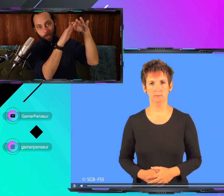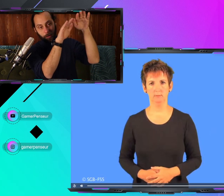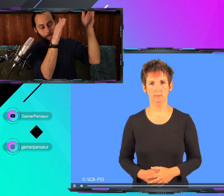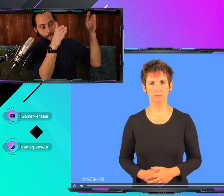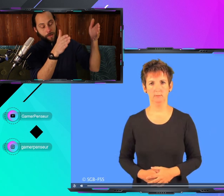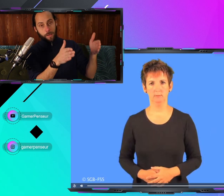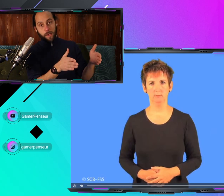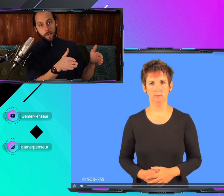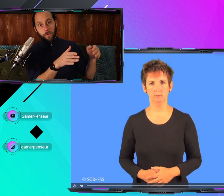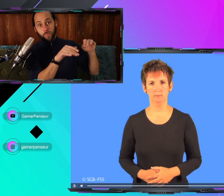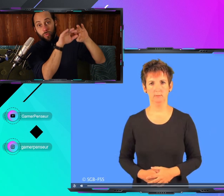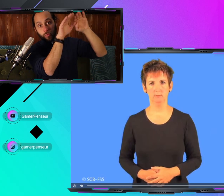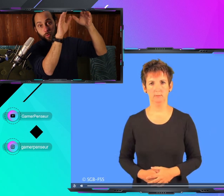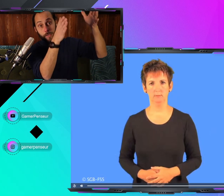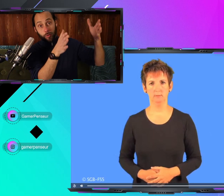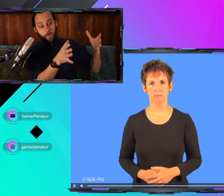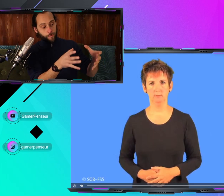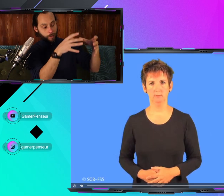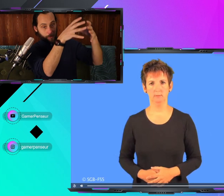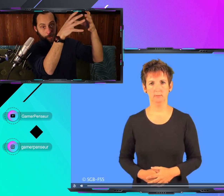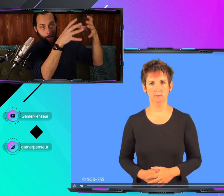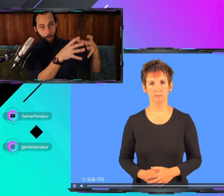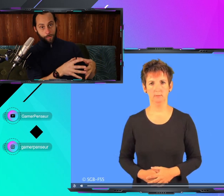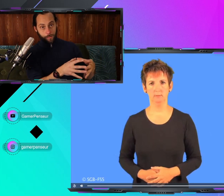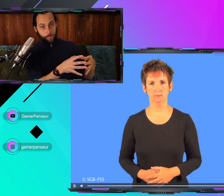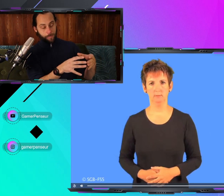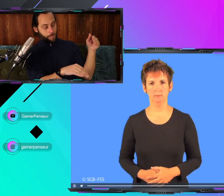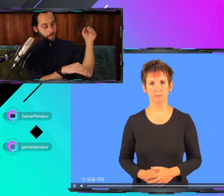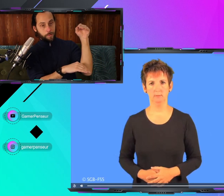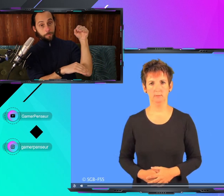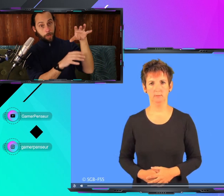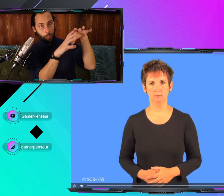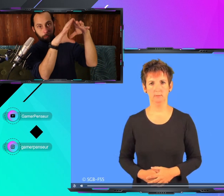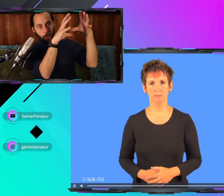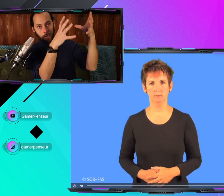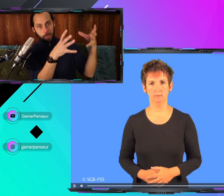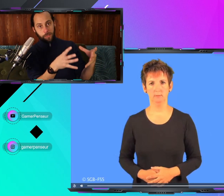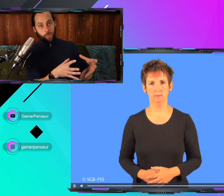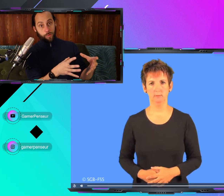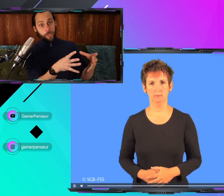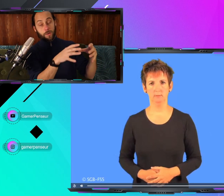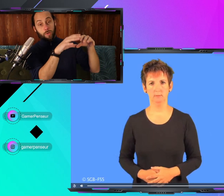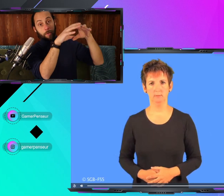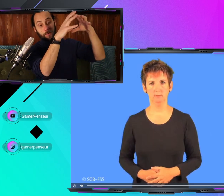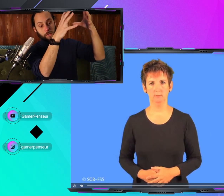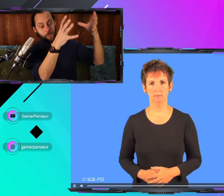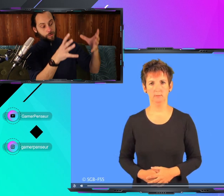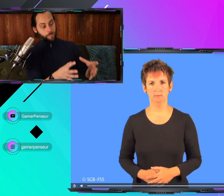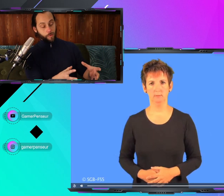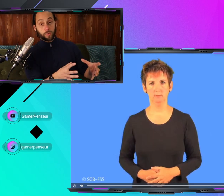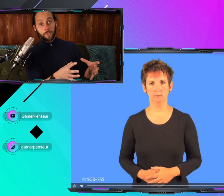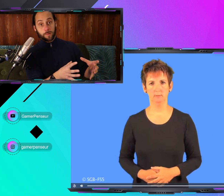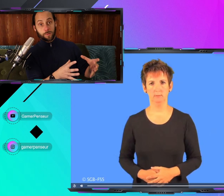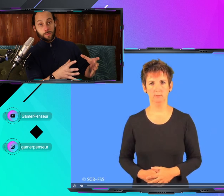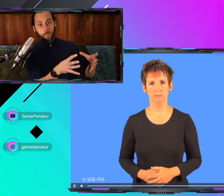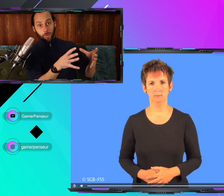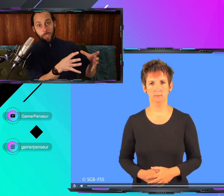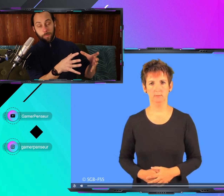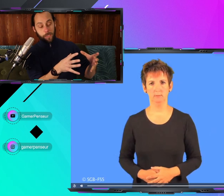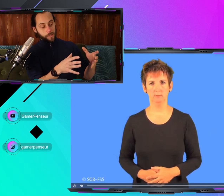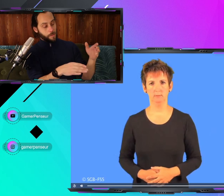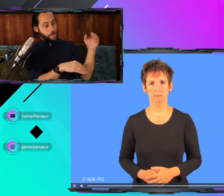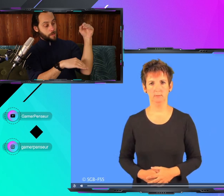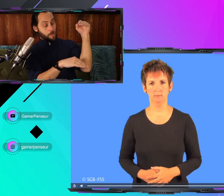dans une 3 dimensions, en fait. Il est là. Il faut vraiment voir les objets ou les personnages en 3 dimensions